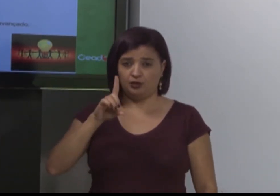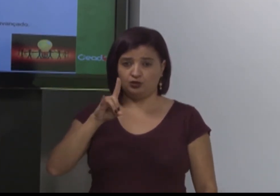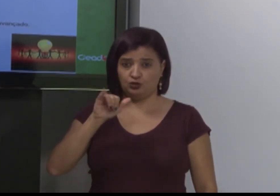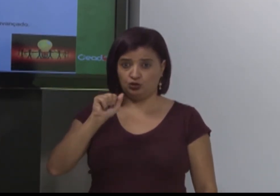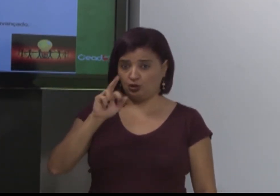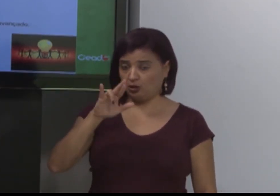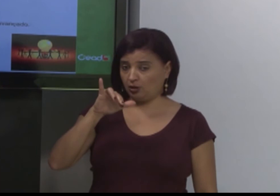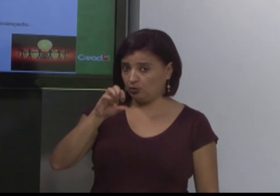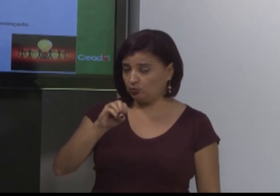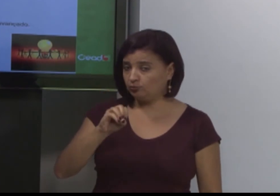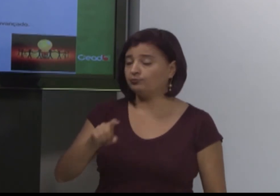o intermediário